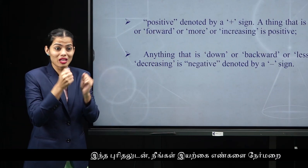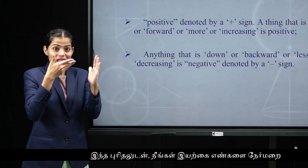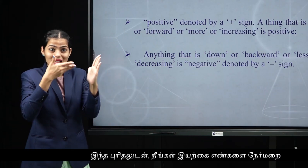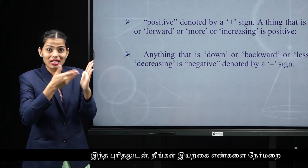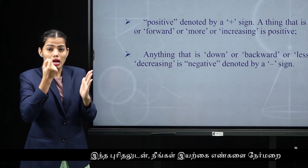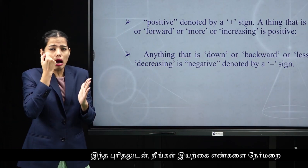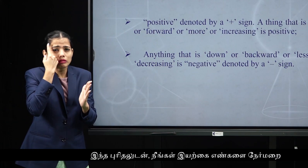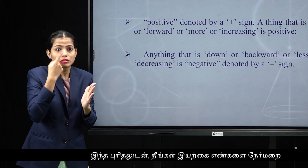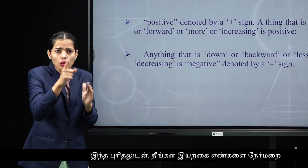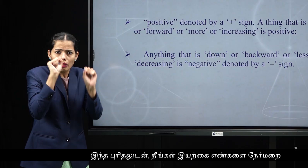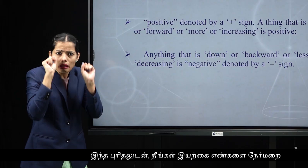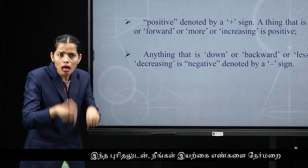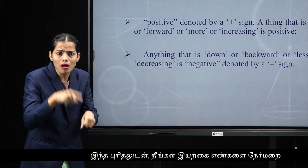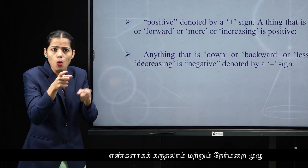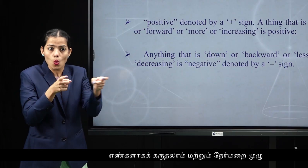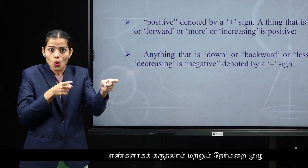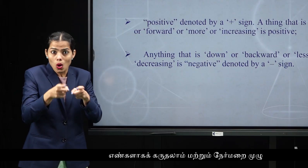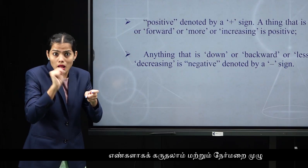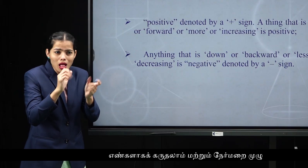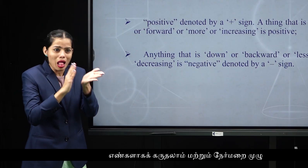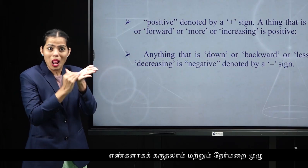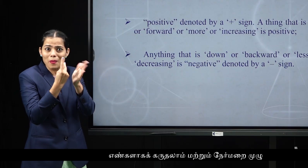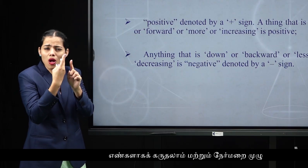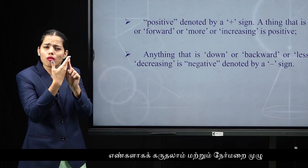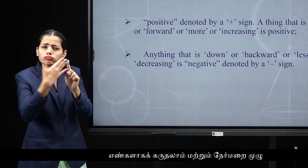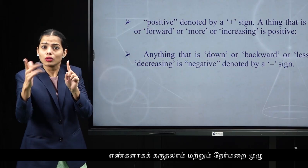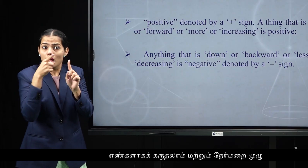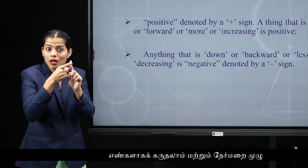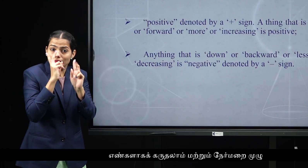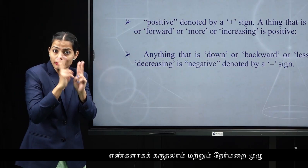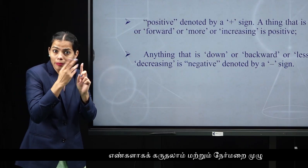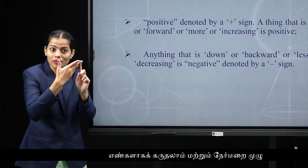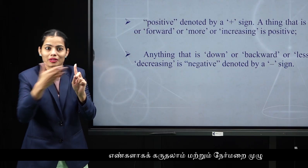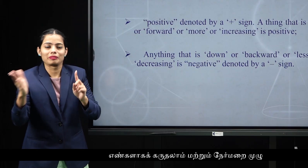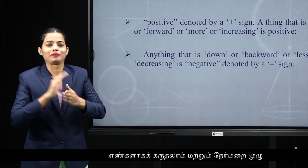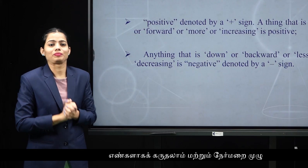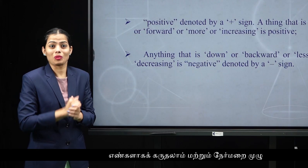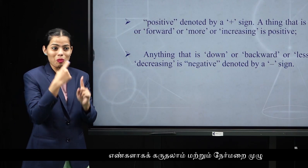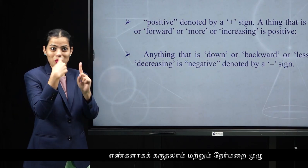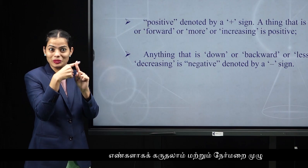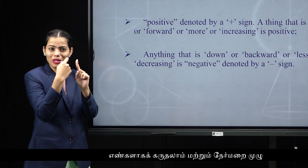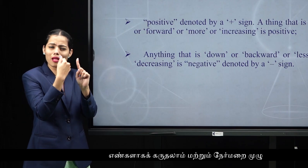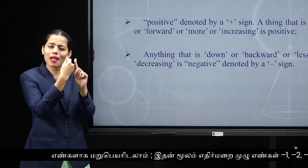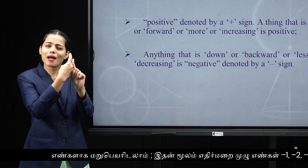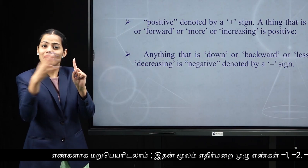இந்த புரிதலுடன், நீங்கள் இயற்கை எண்களை நேர்மறை எண்களாக கருதலாம் மற்றும் நேர்மறை முழு